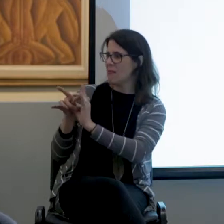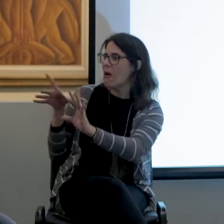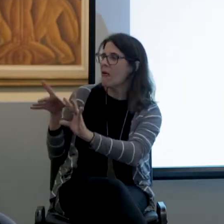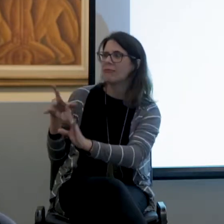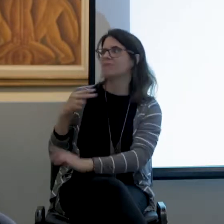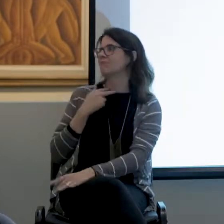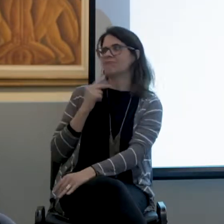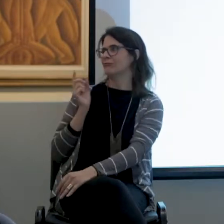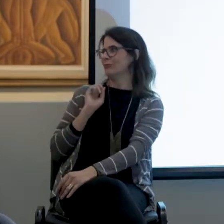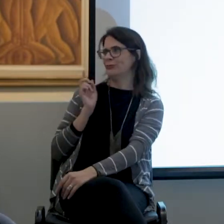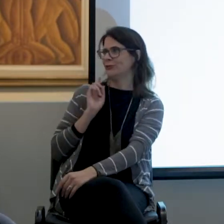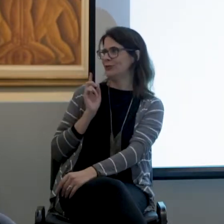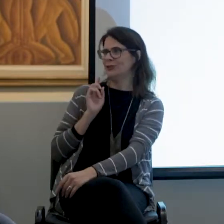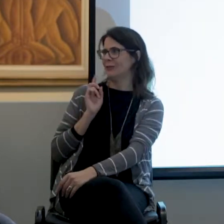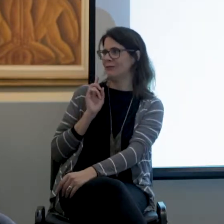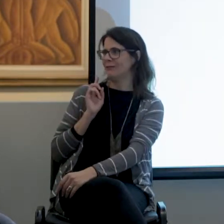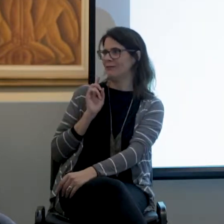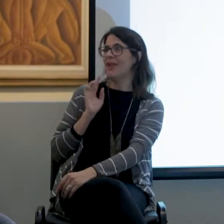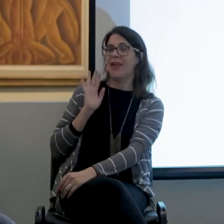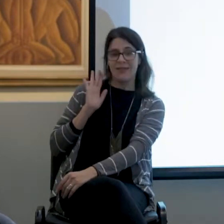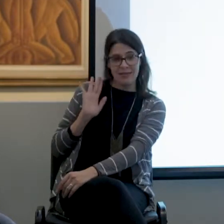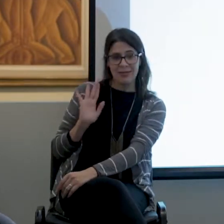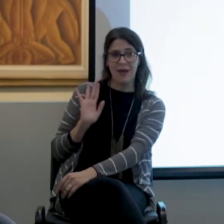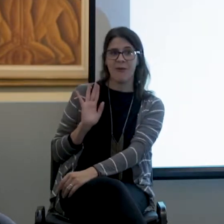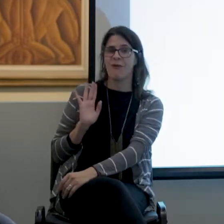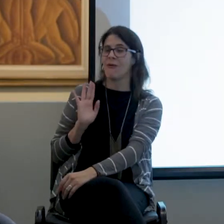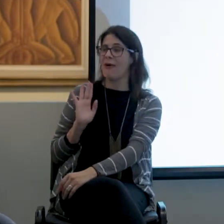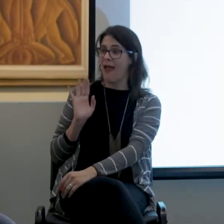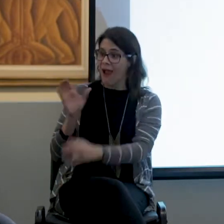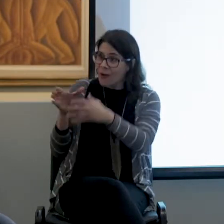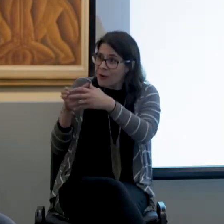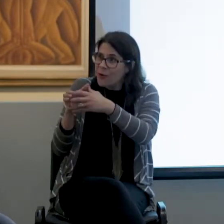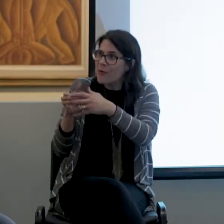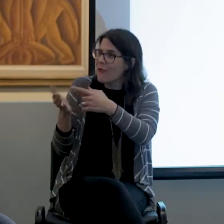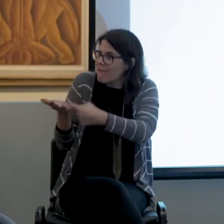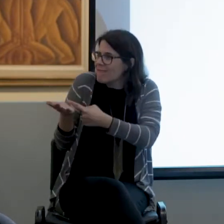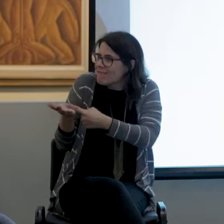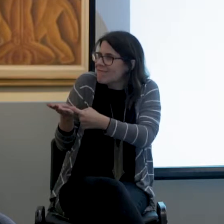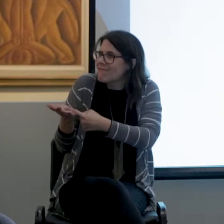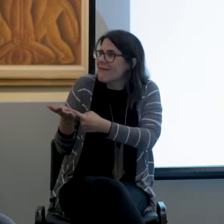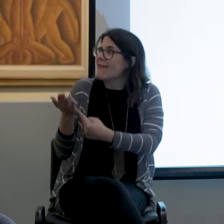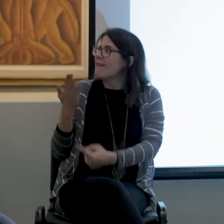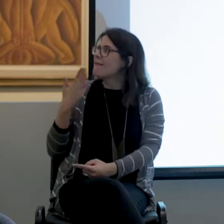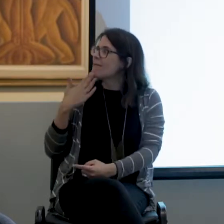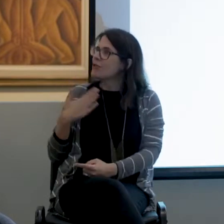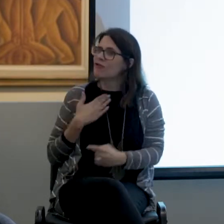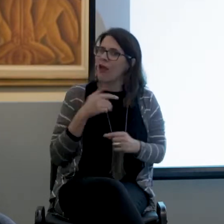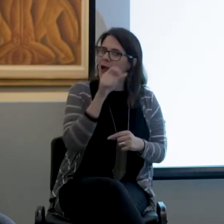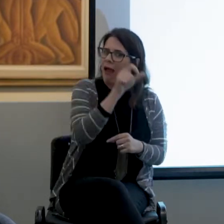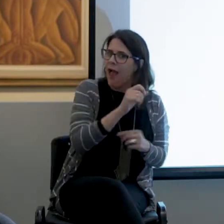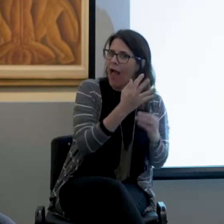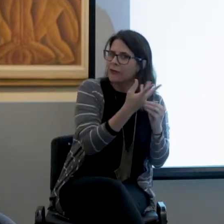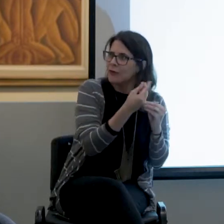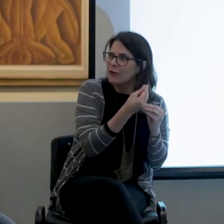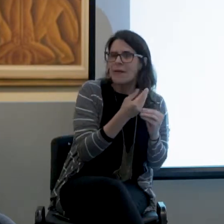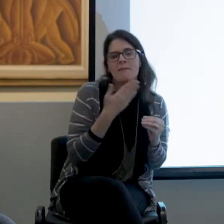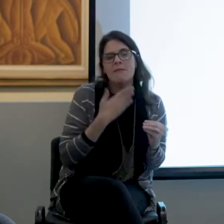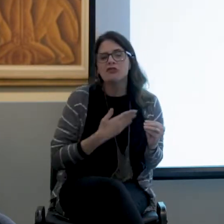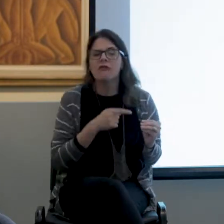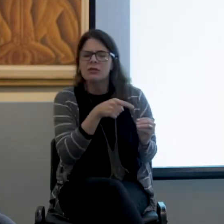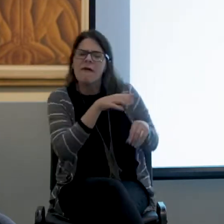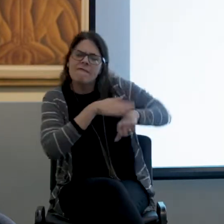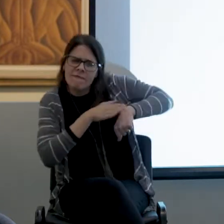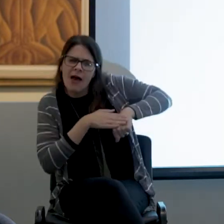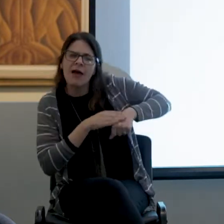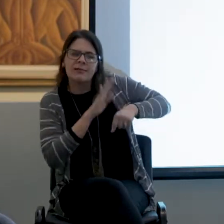E que vão passar a encomendar a estes novos artistas, tá, obras que fossem, que aceitassem, e a própria Igreja vai